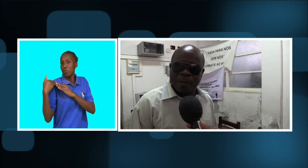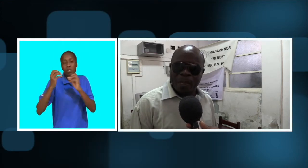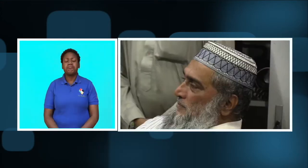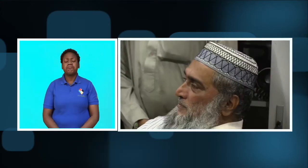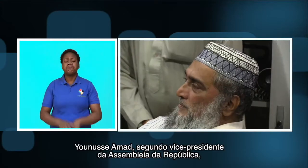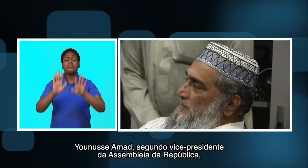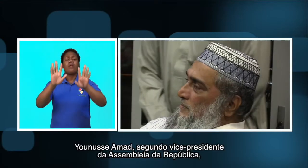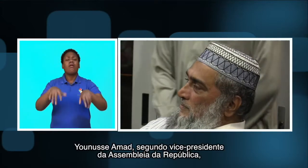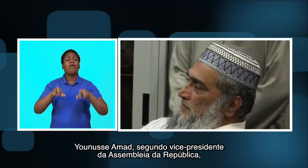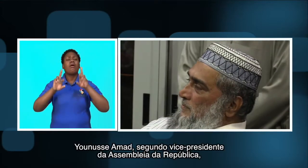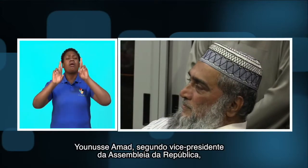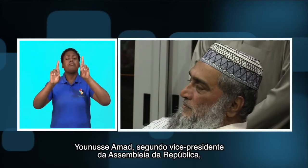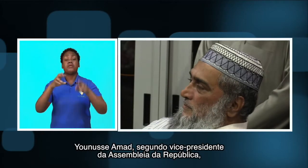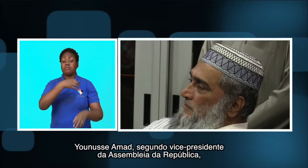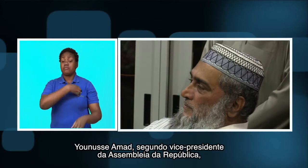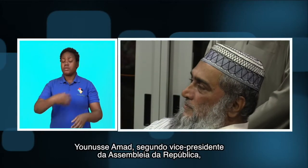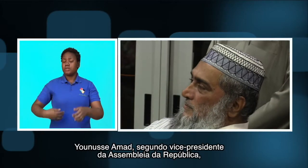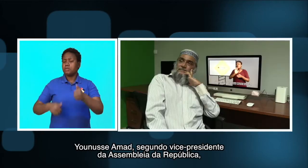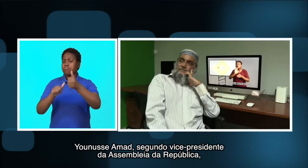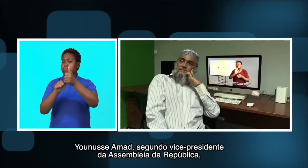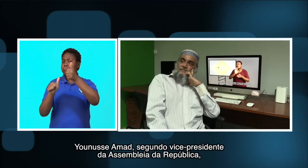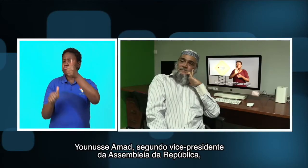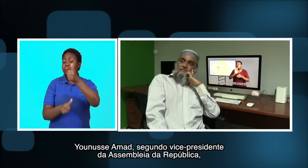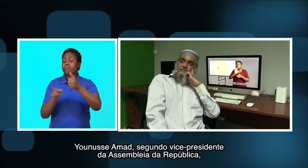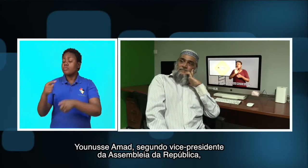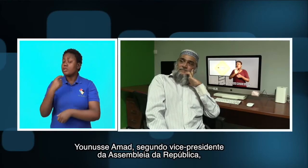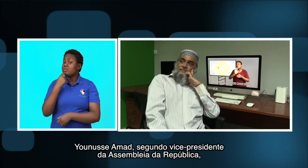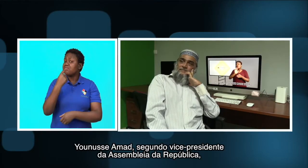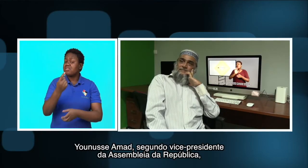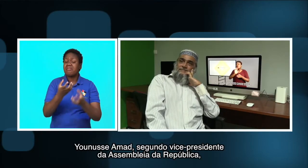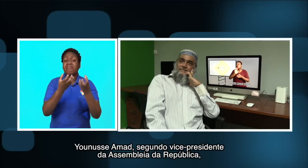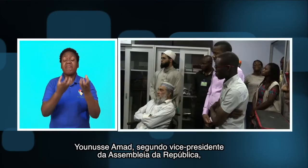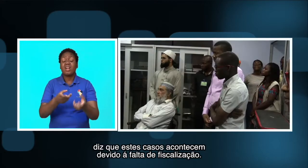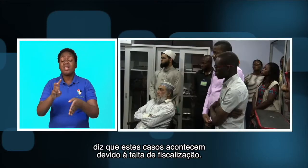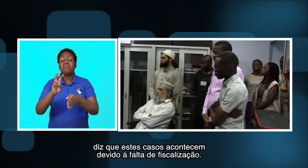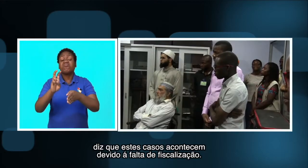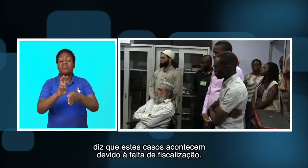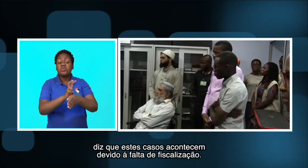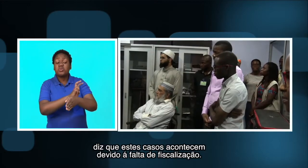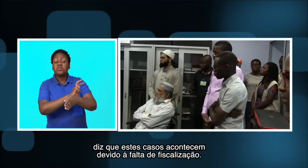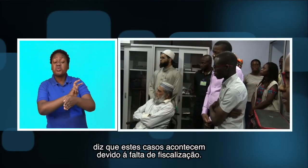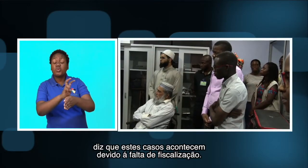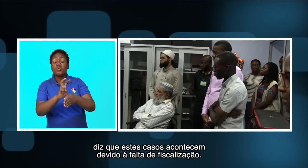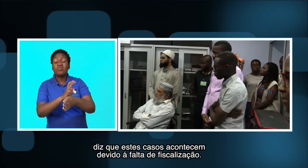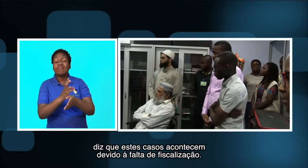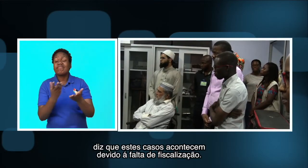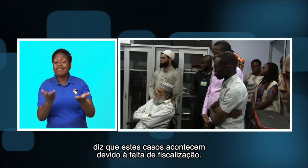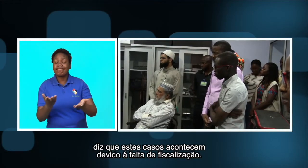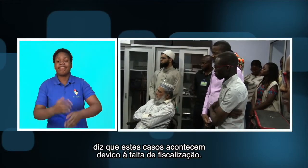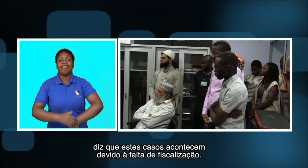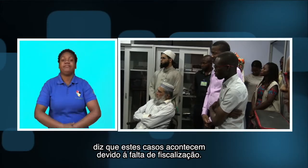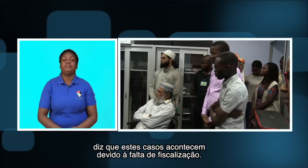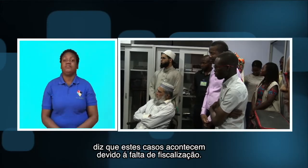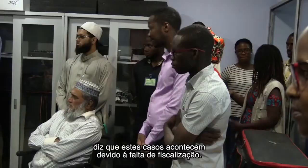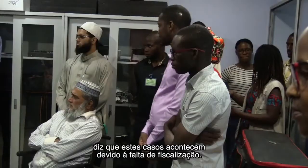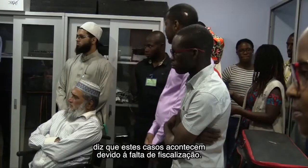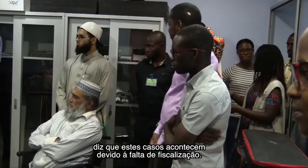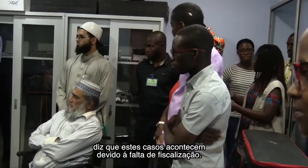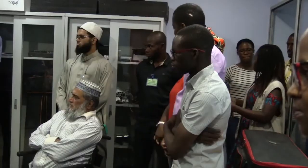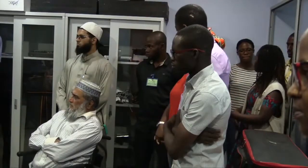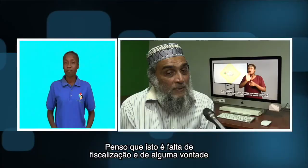dela. Yunus Ahmad, segundo o vice-presidente da Assembleia da República, diz que estes casos acontecem devido à falta